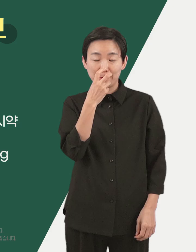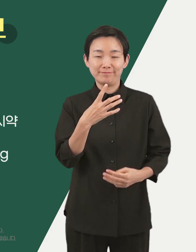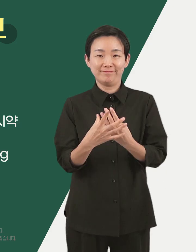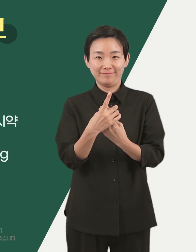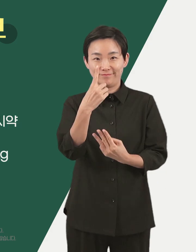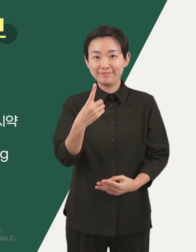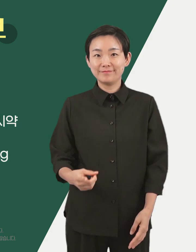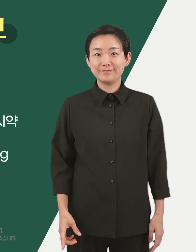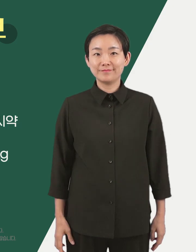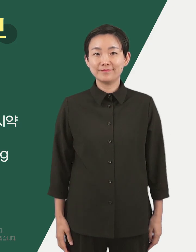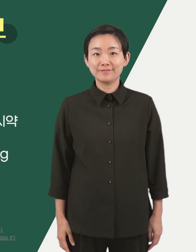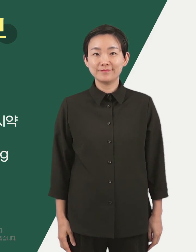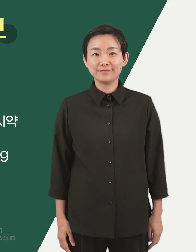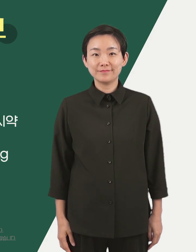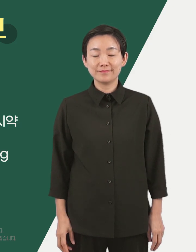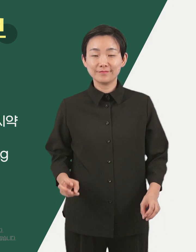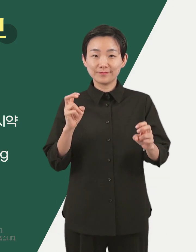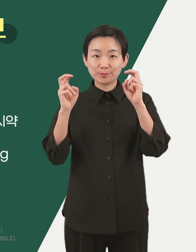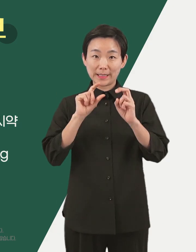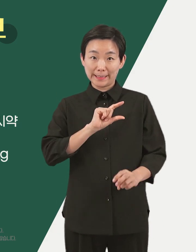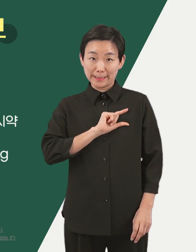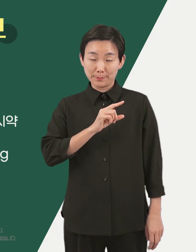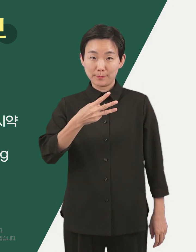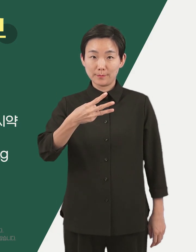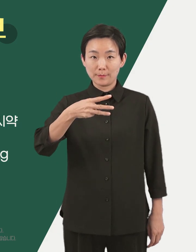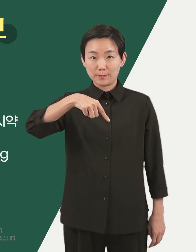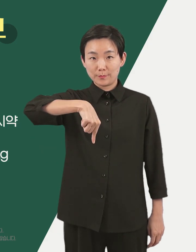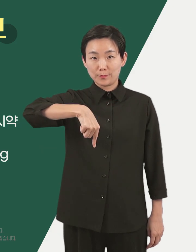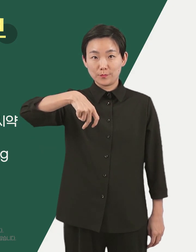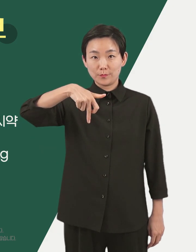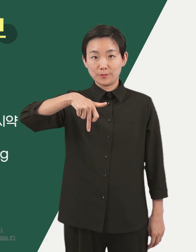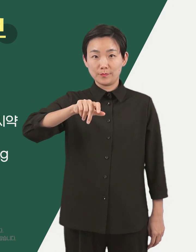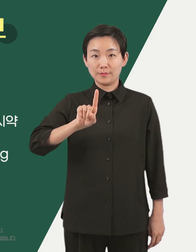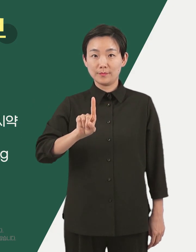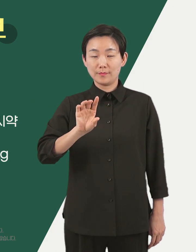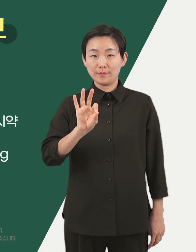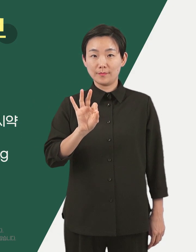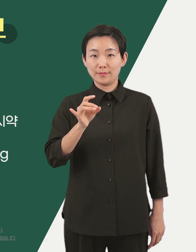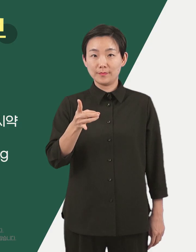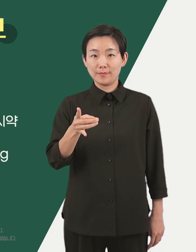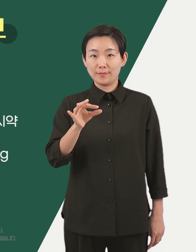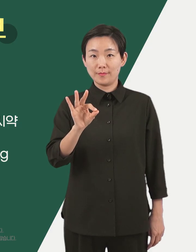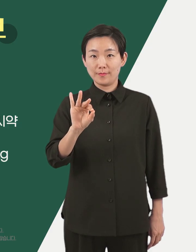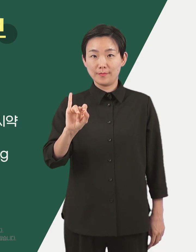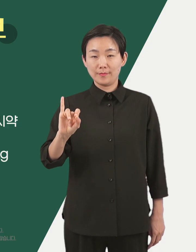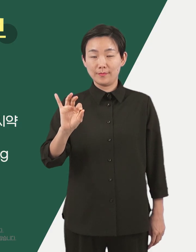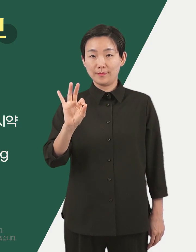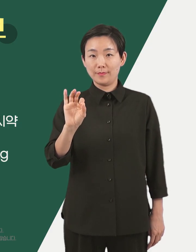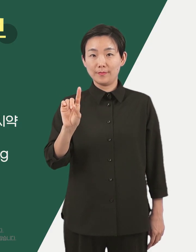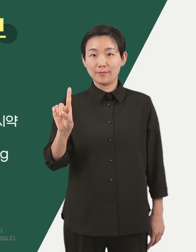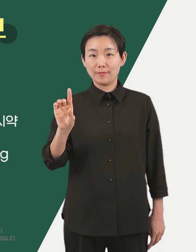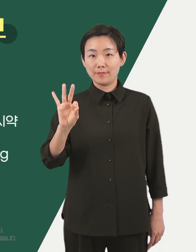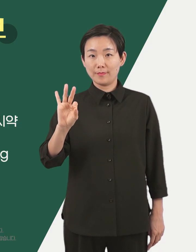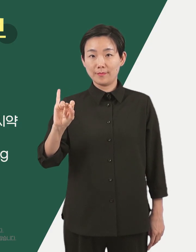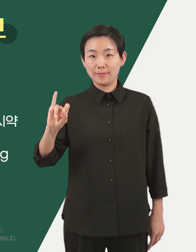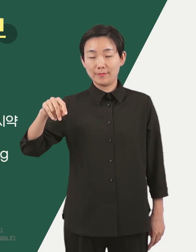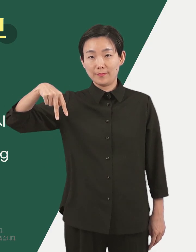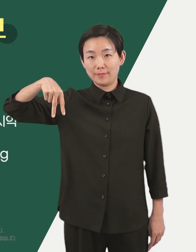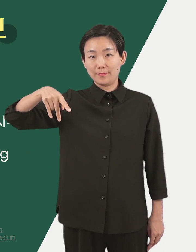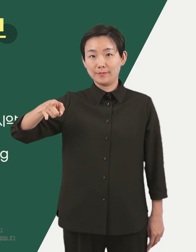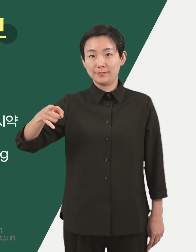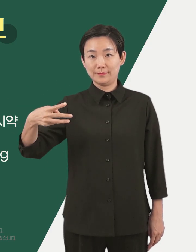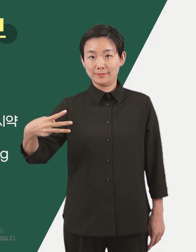면역검사 시약. 제품명 루카 코비드-19 AG 네이즐 홈 테스트. 업체명